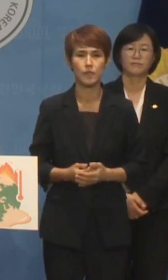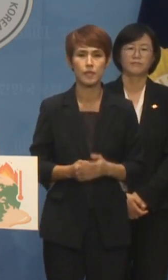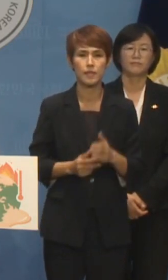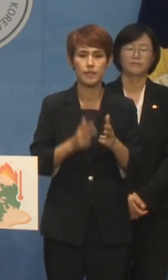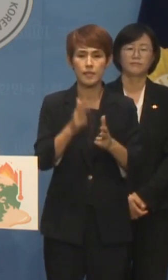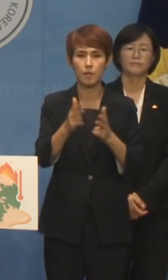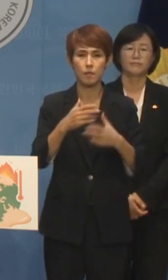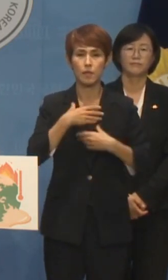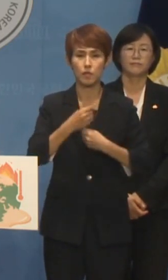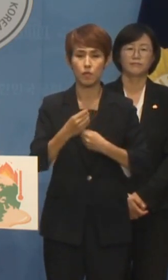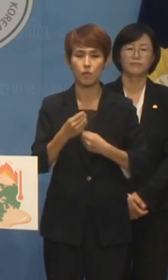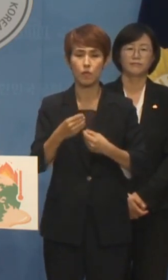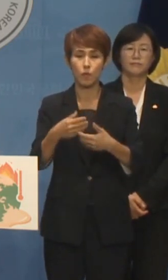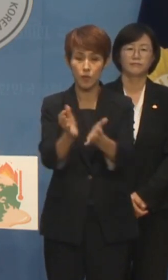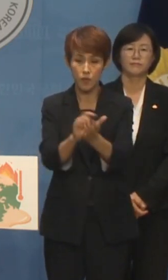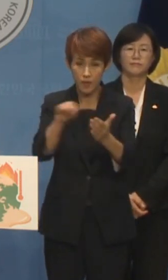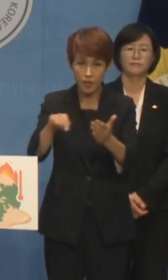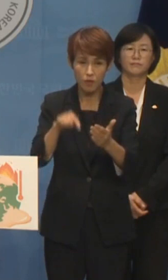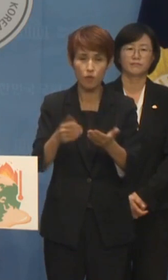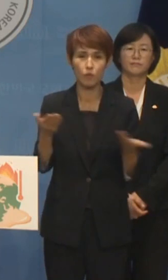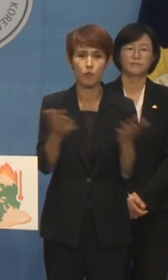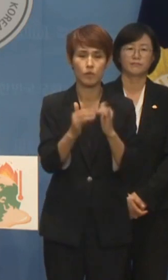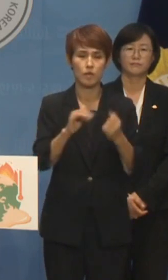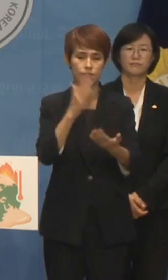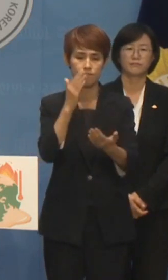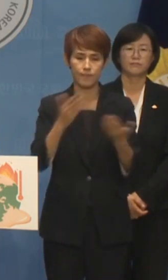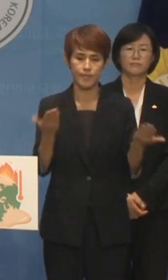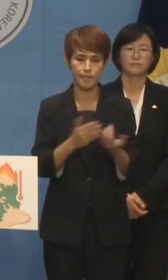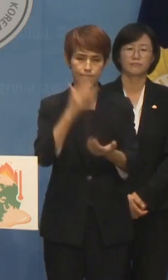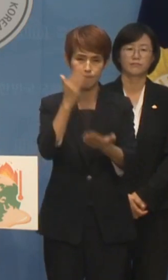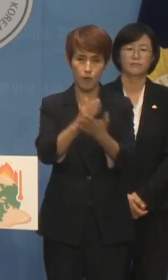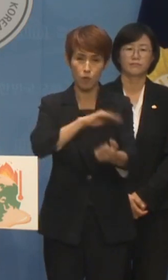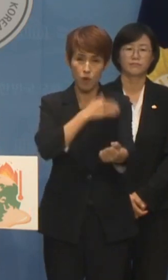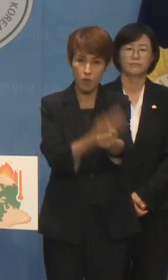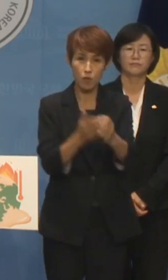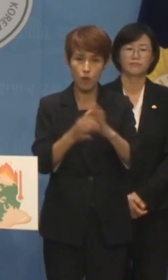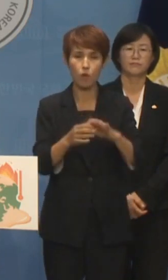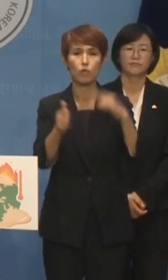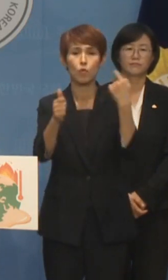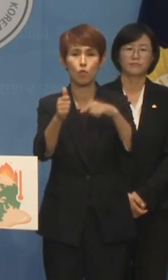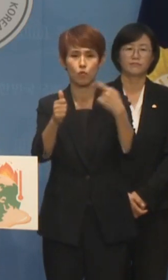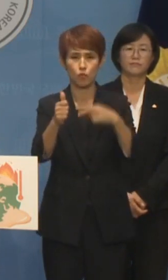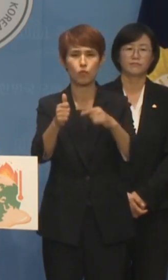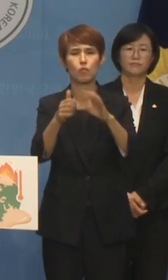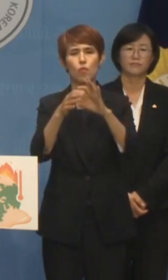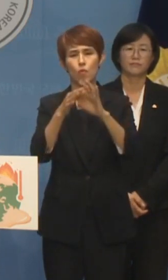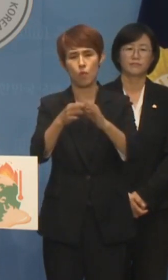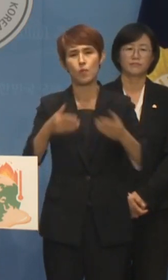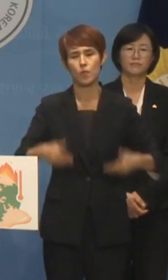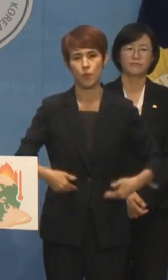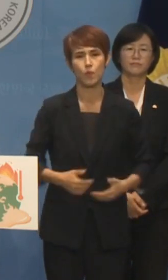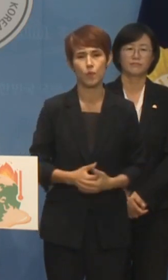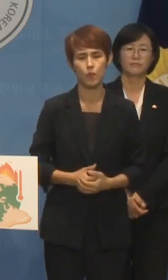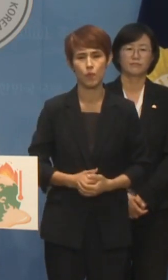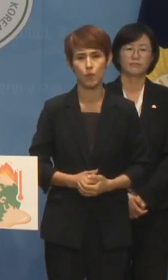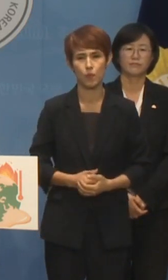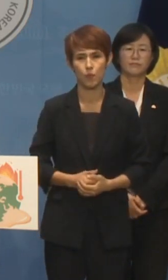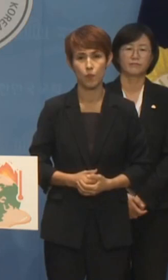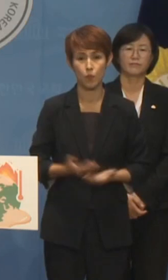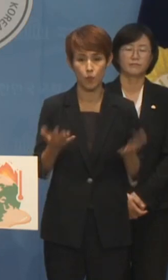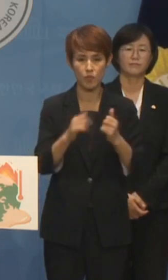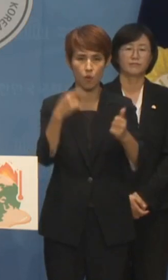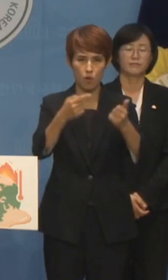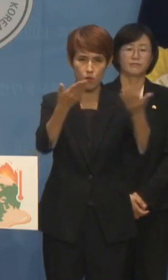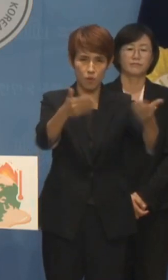과정에 노동자의 작업 중지권 발동에 대한 권리 교육을 의무화할 필요가 있습니다. 이와